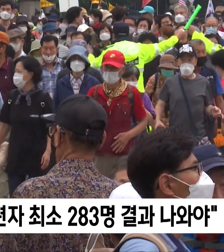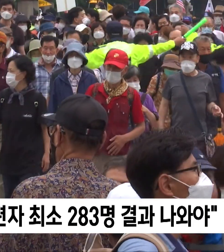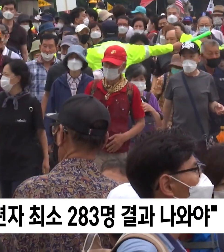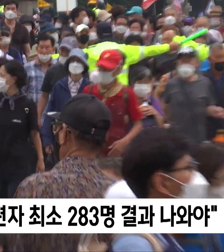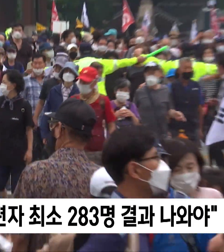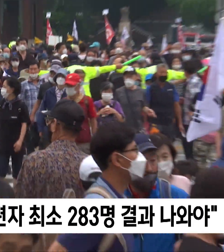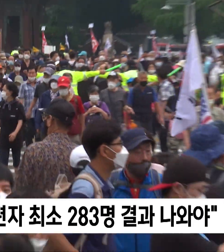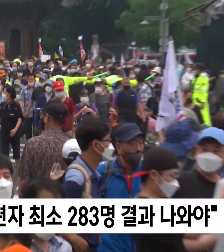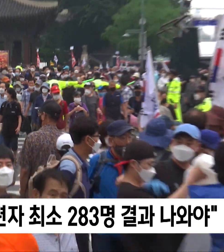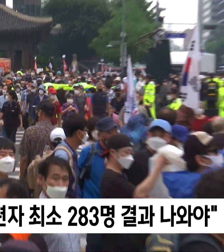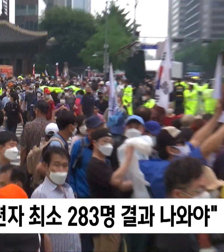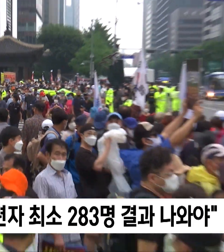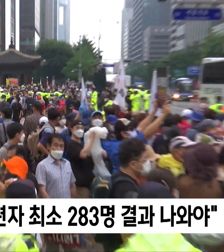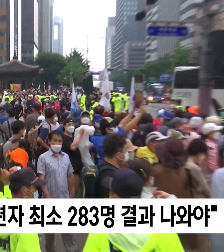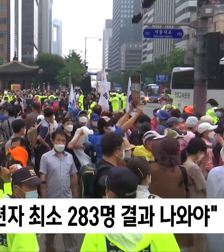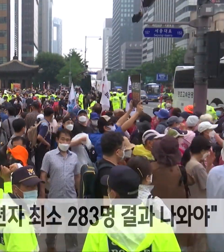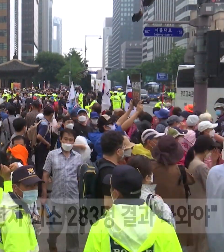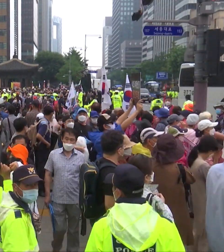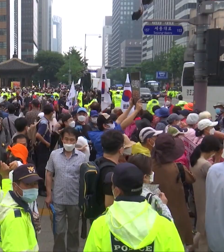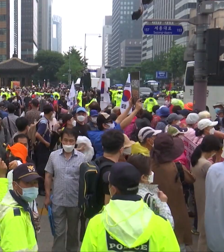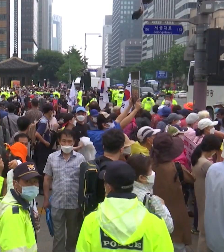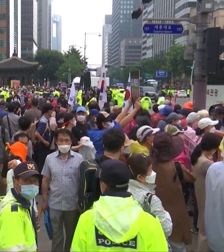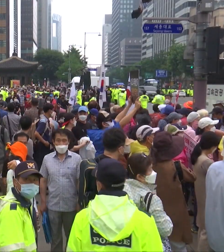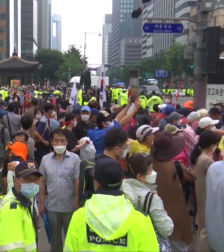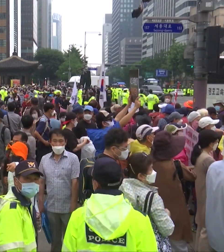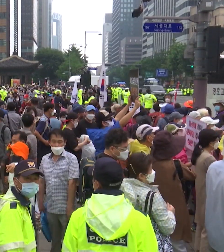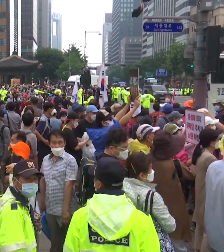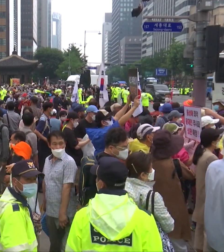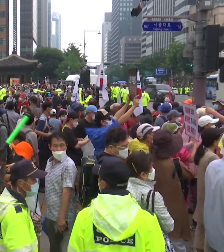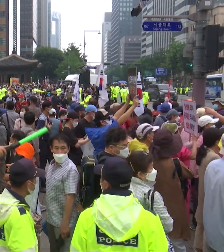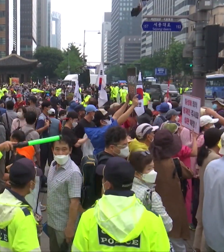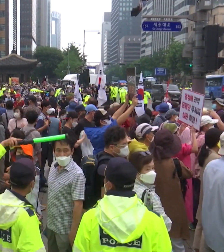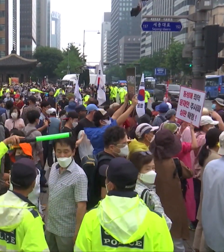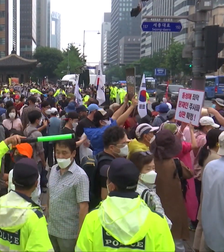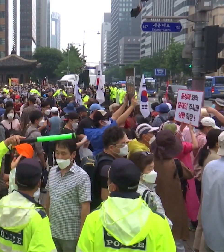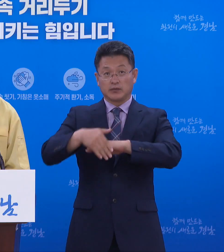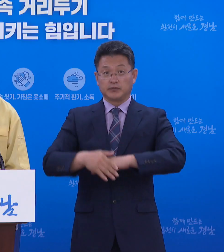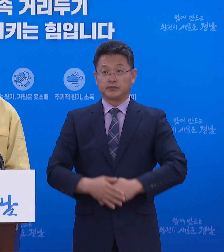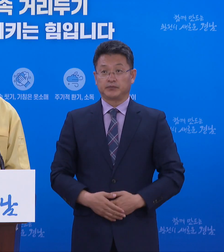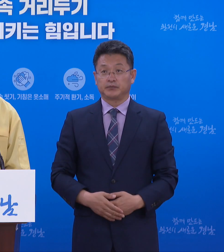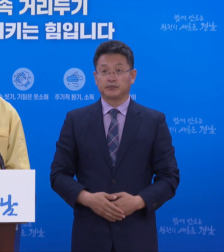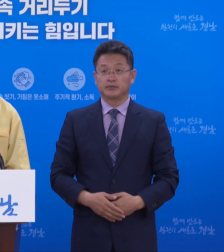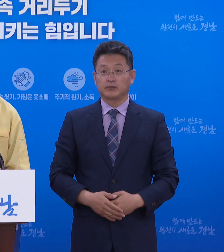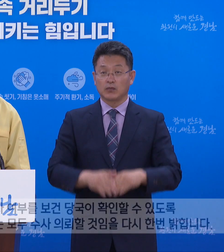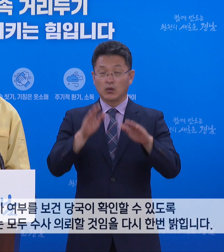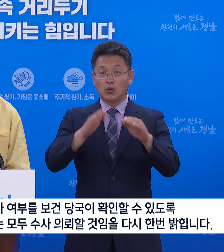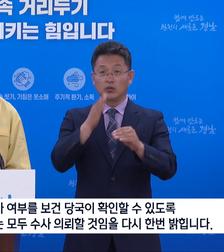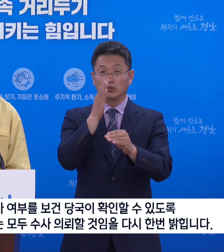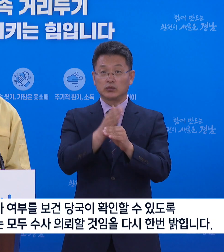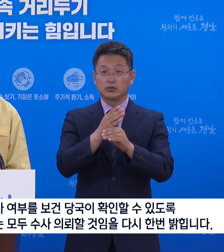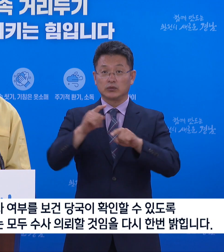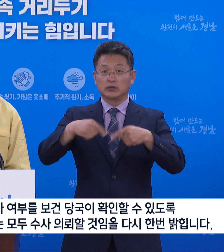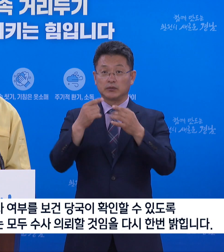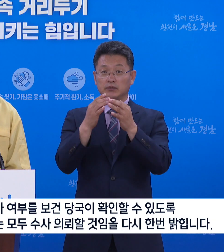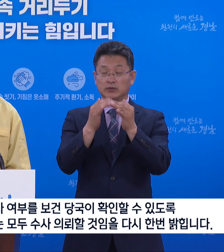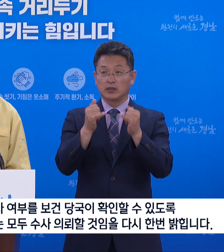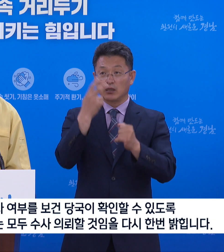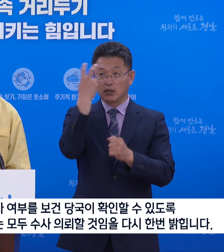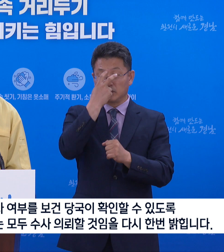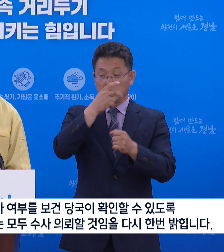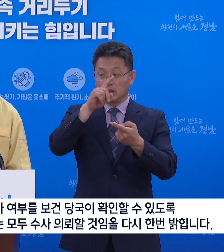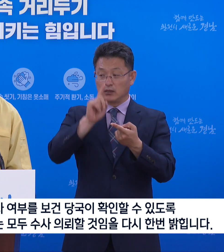받은 사람까지 최소 200 83명이 남아있어서 당국은 비상 입니다 오늘 중으로 참석자들 검사